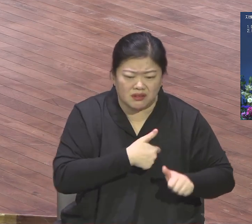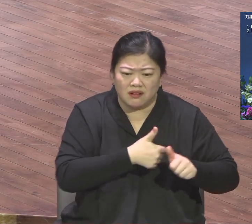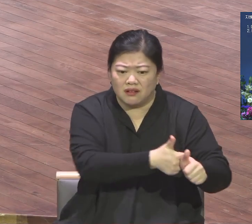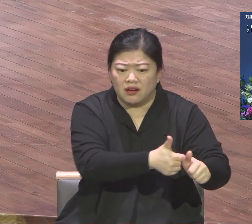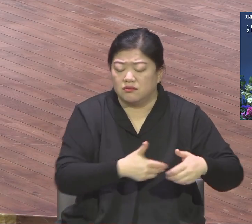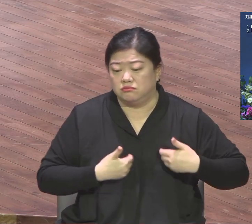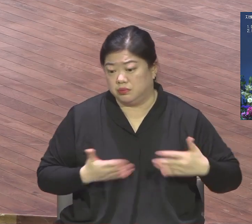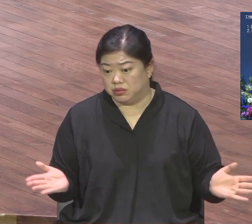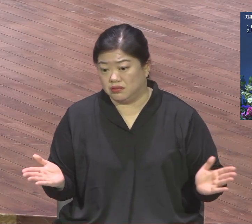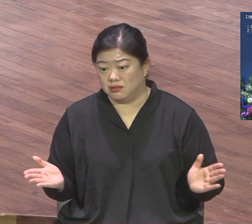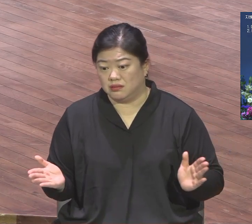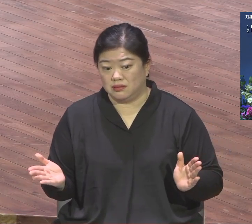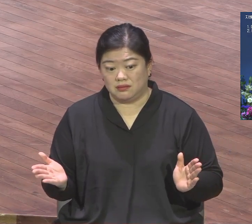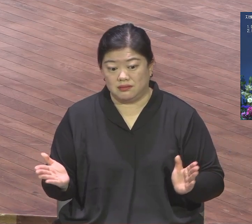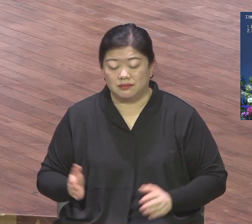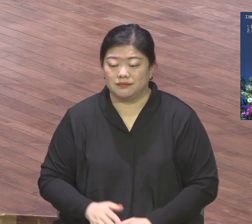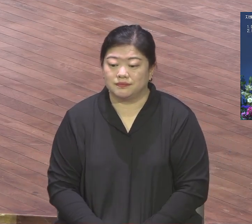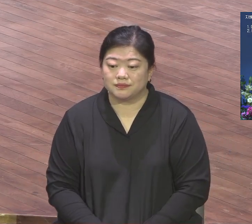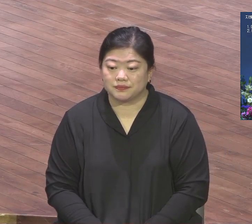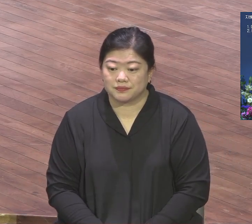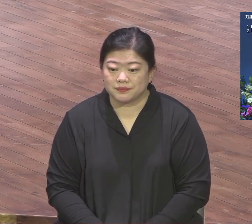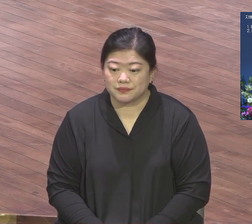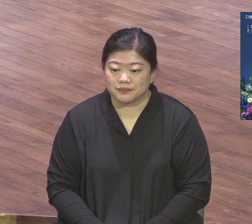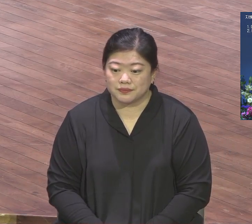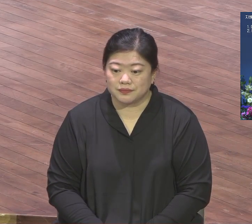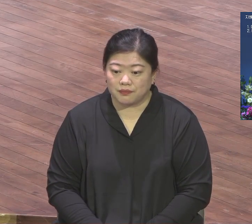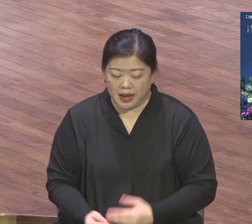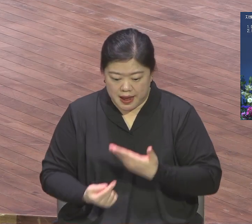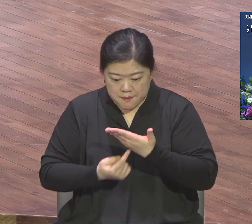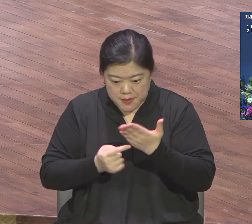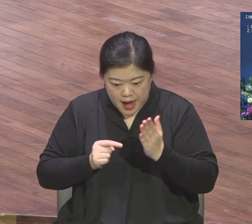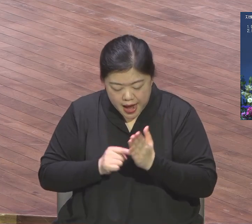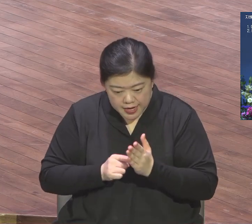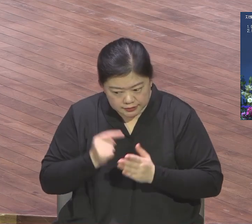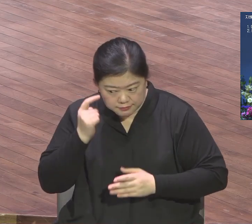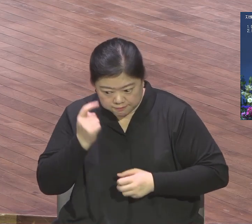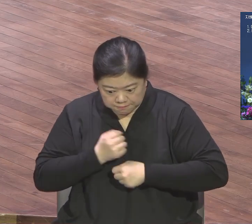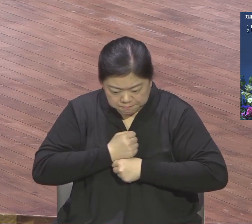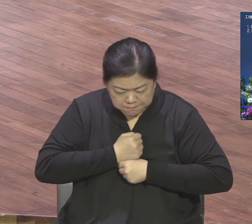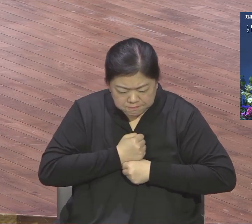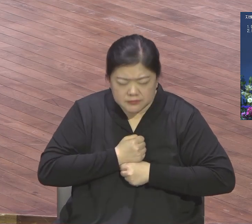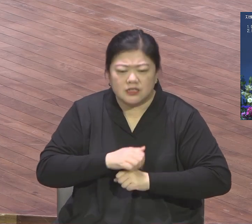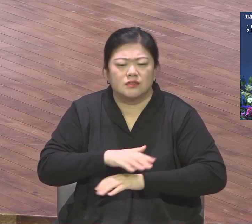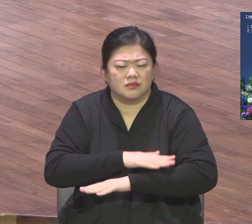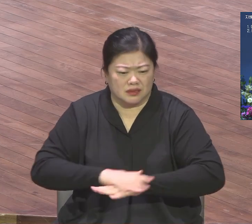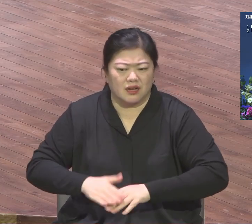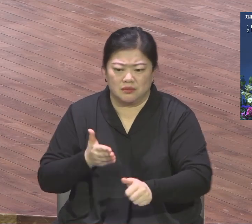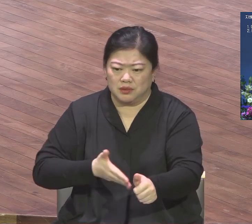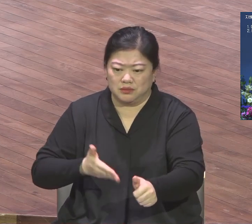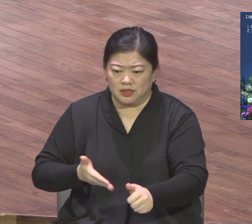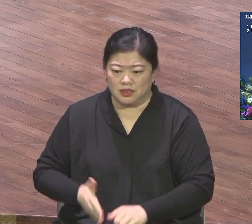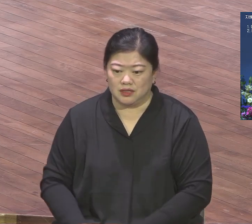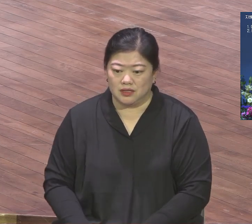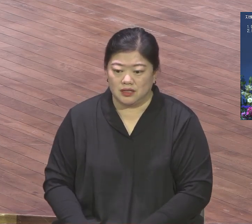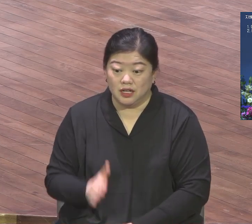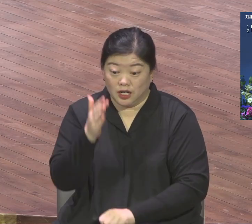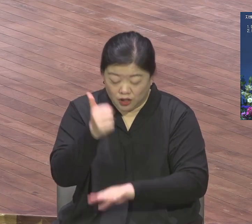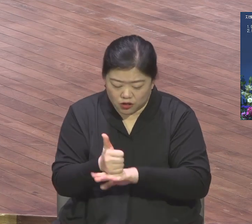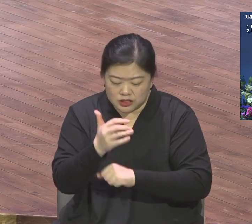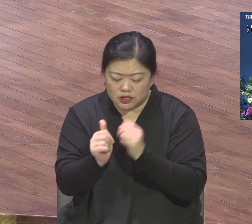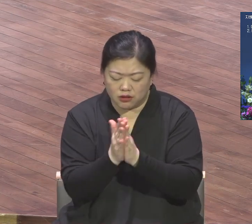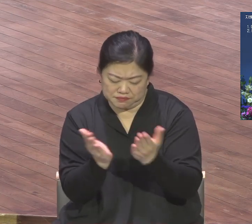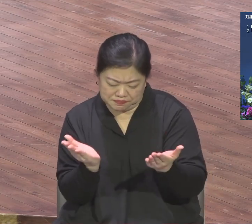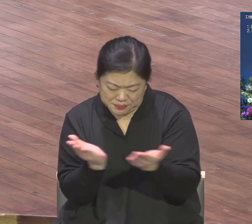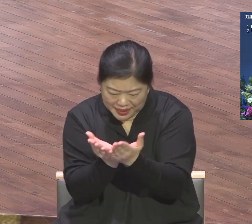영계 모든 성도들 마음의 경영을 잘 하시기 바랍니다. 그래서 성경적 누림의 삶이 되기를